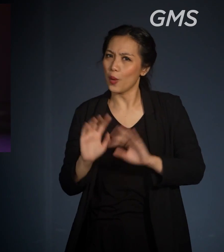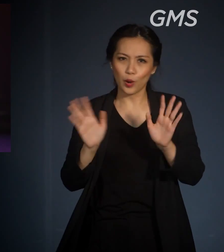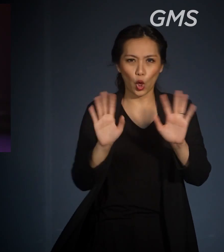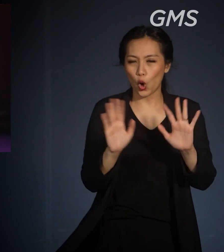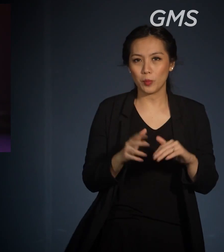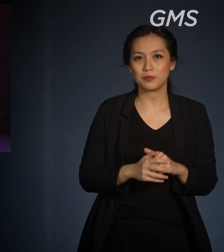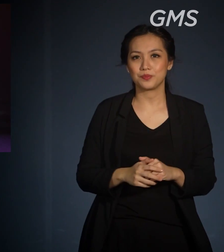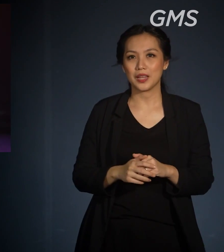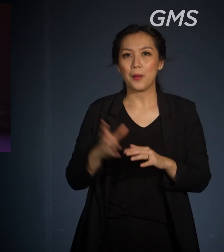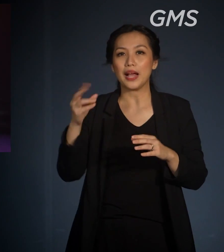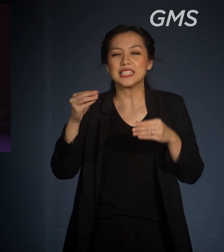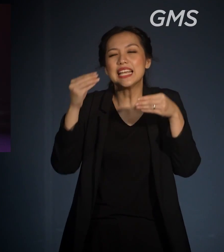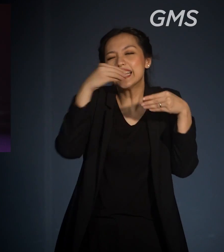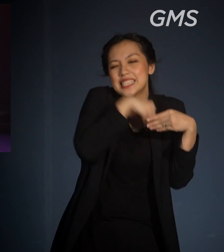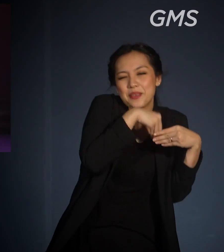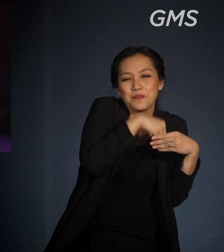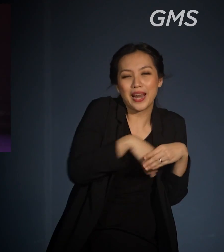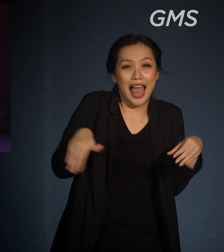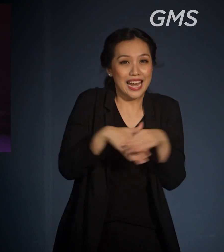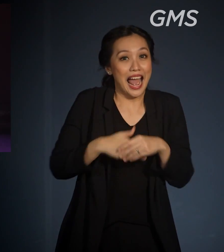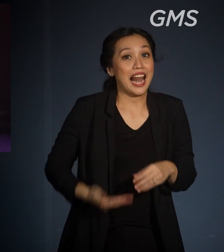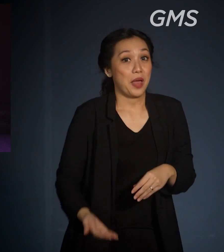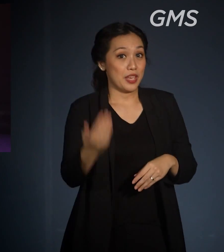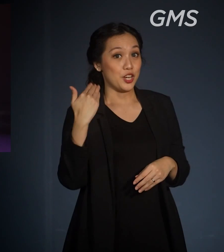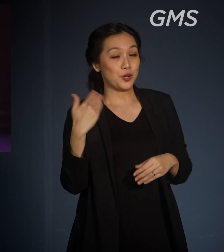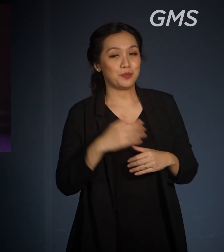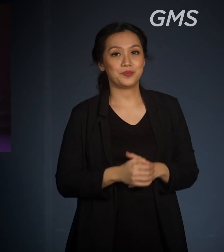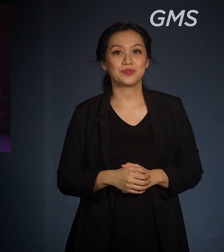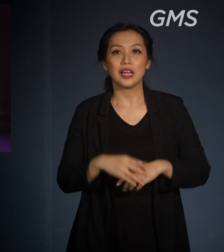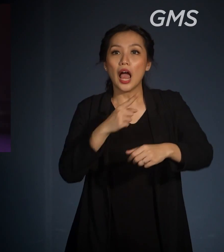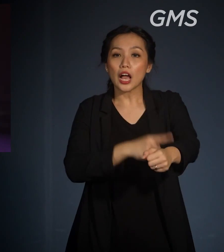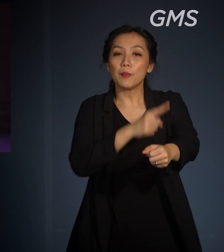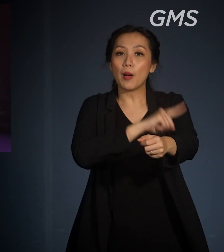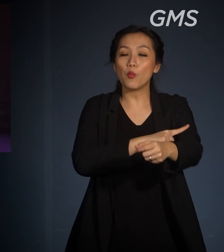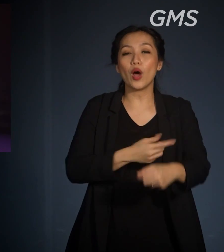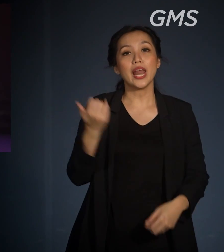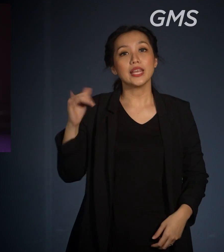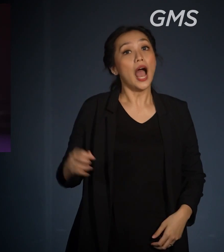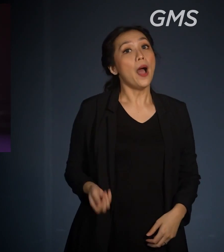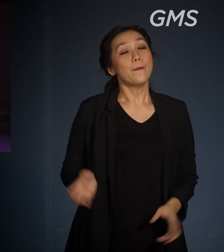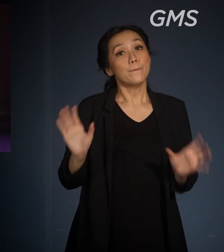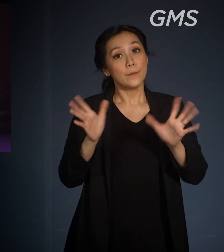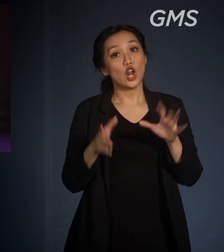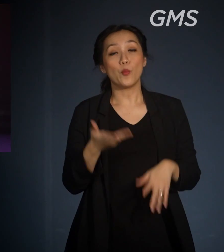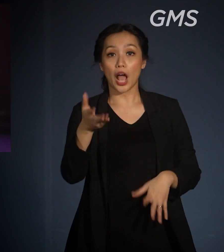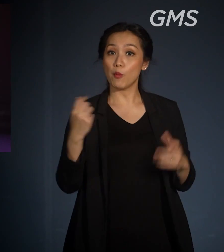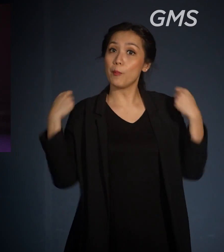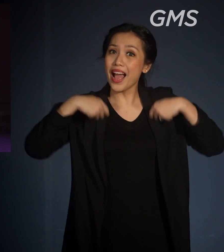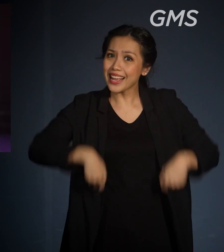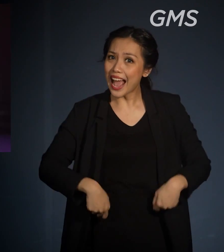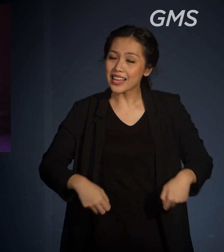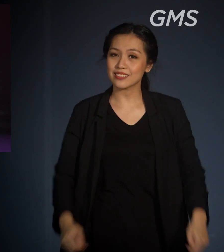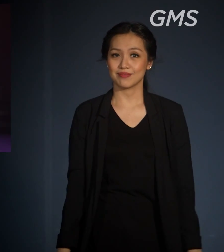masih terpendam. Ini adalah kapasitas yang belum digunakan. Ini adalah